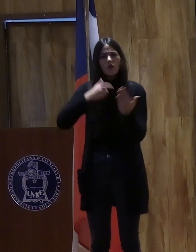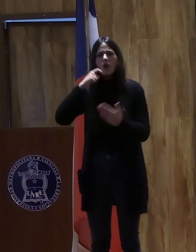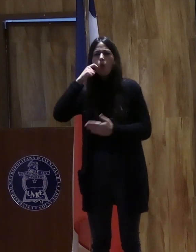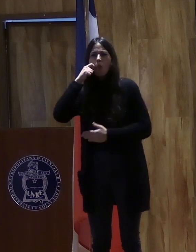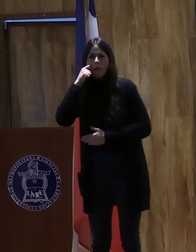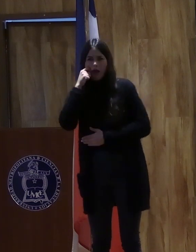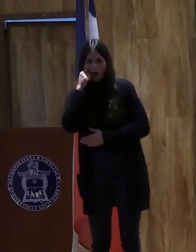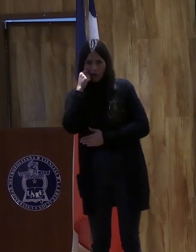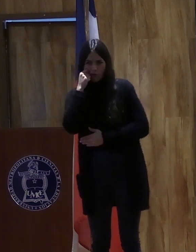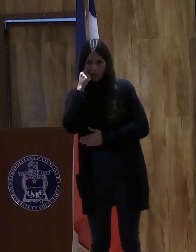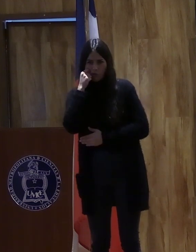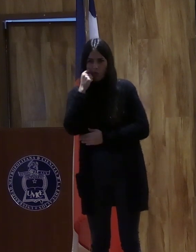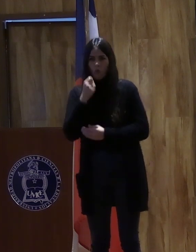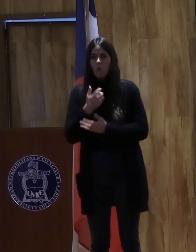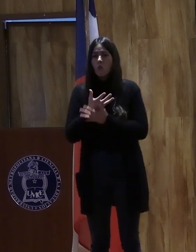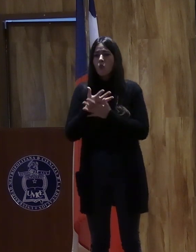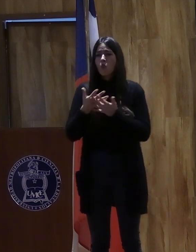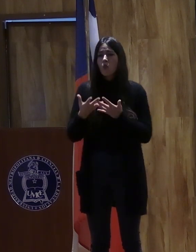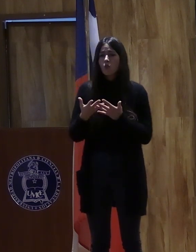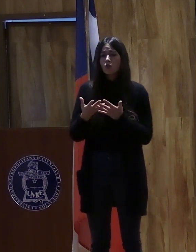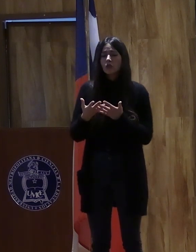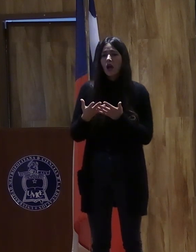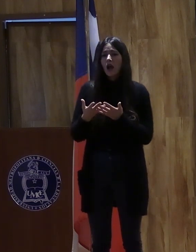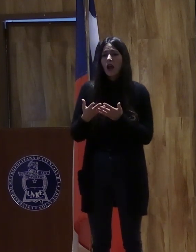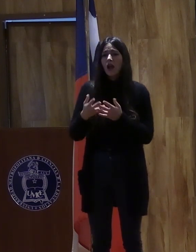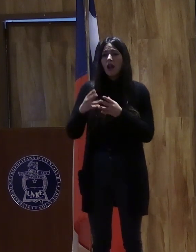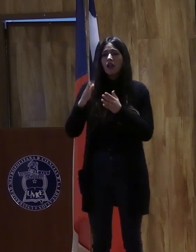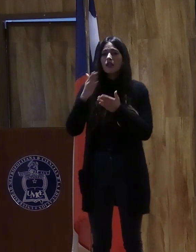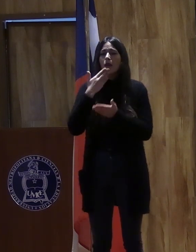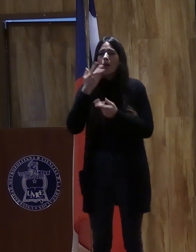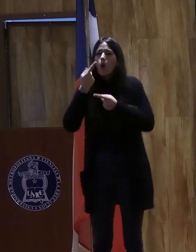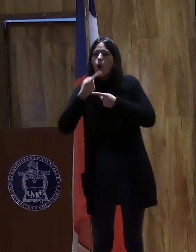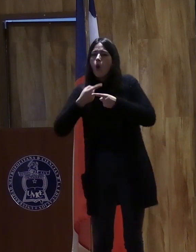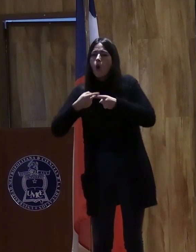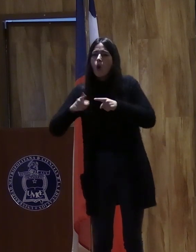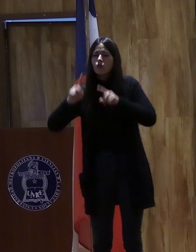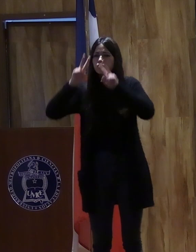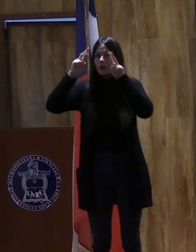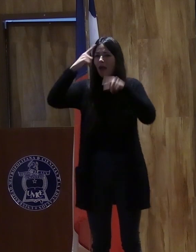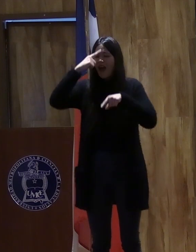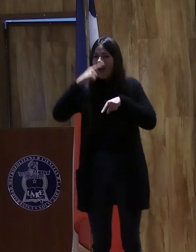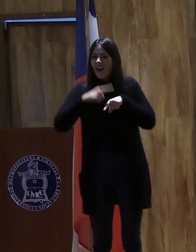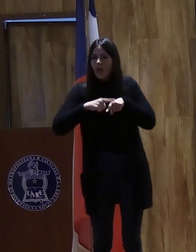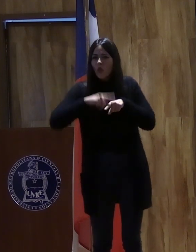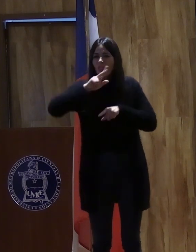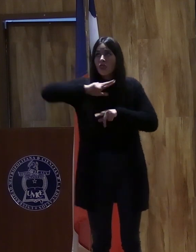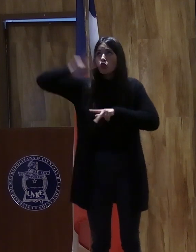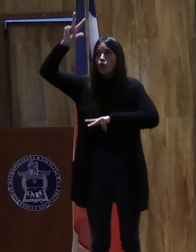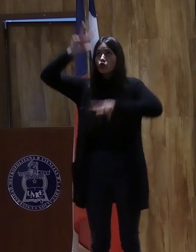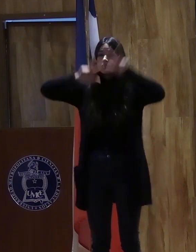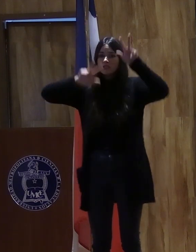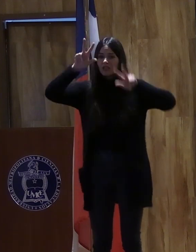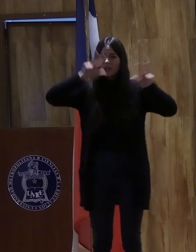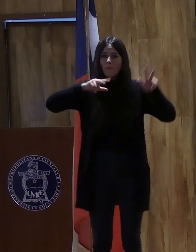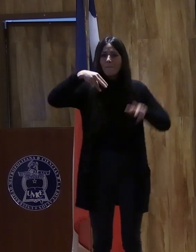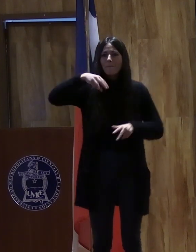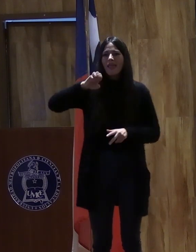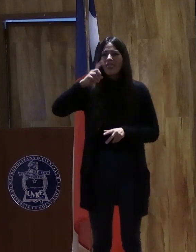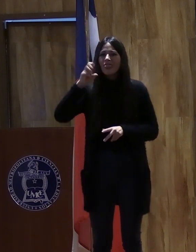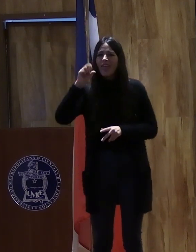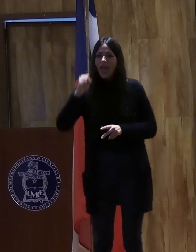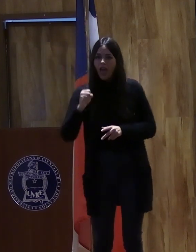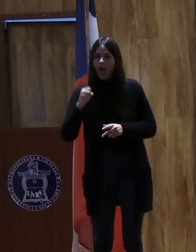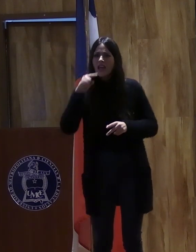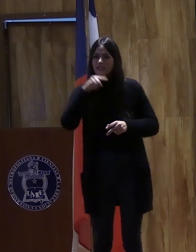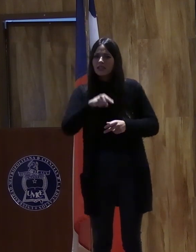hay muchos de estas narraciones. El complejo de Medea, que es una cuestión que hasta hoy día se habla del complejo. Medea es una